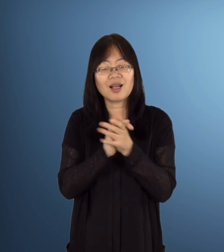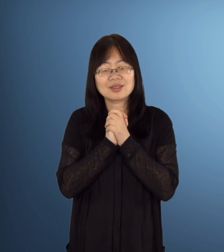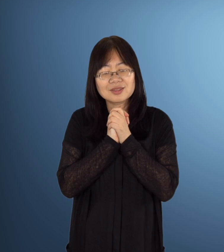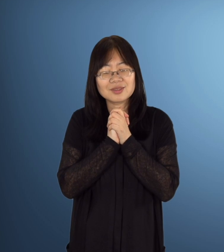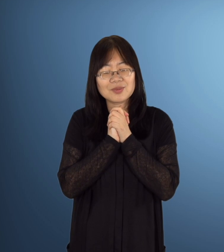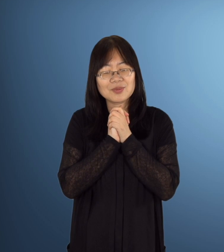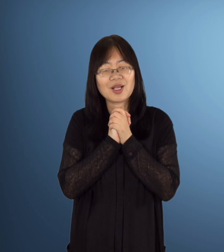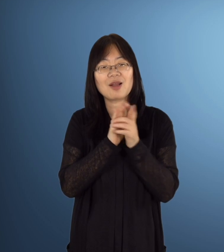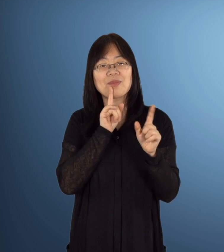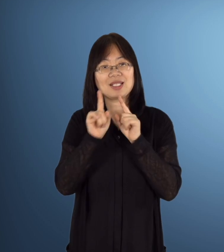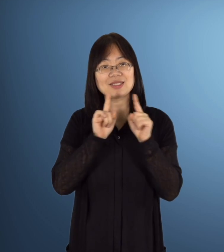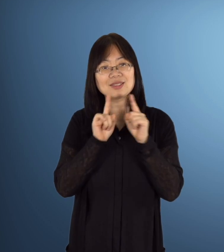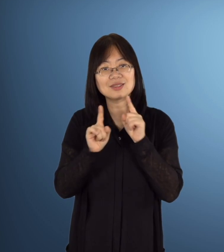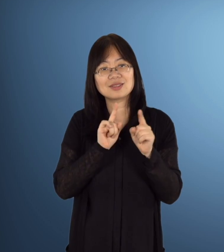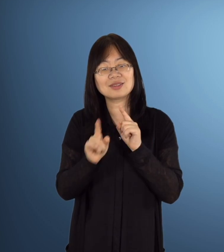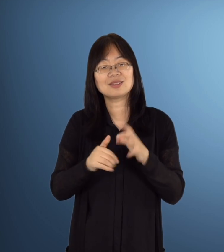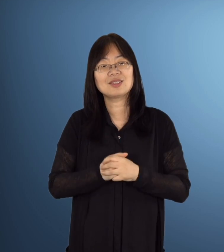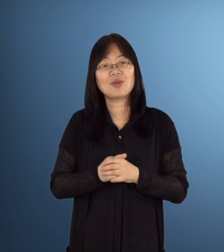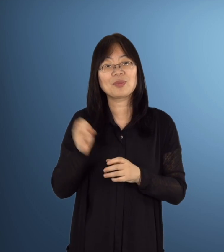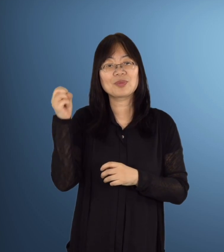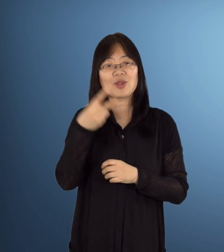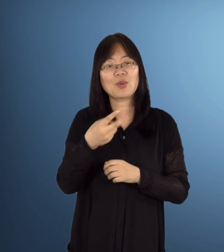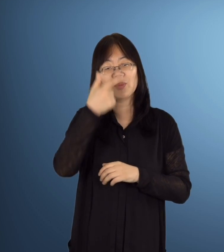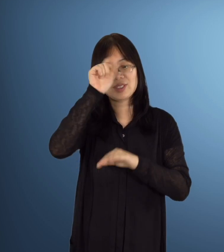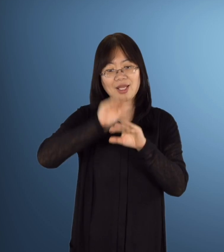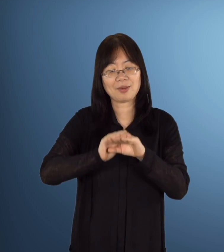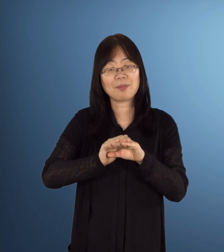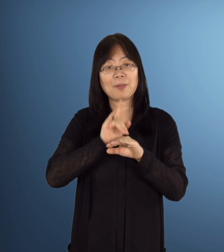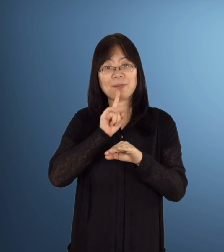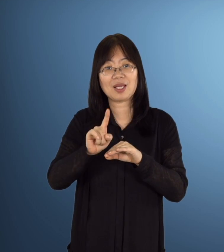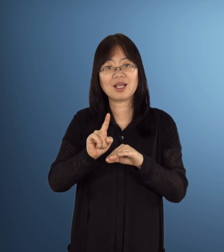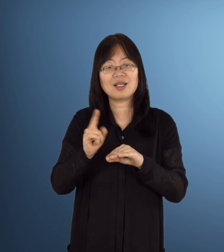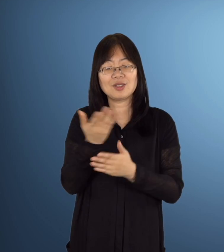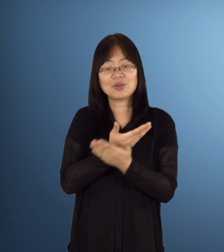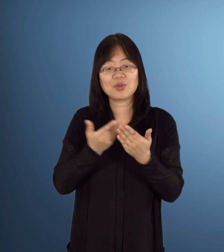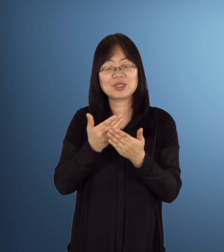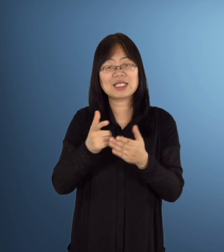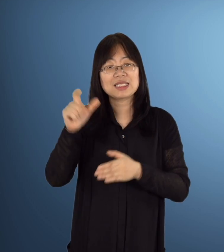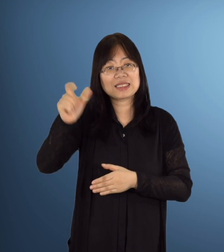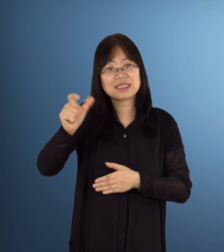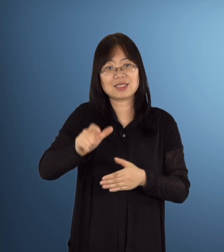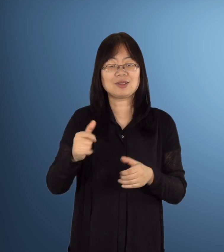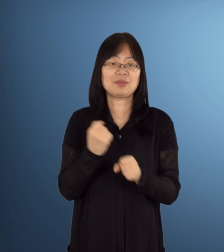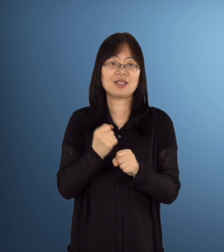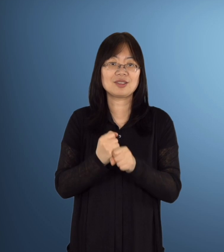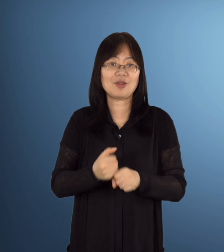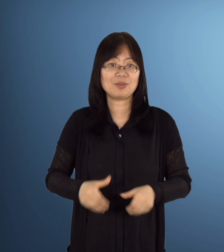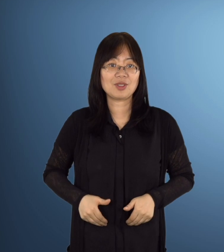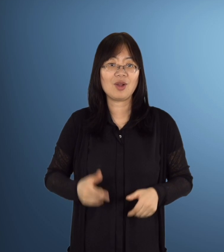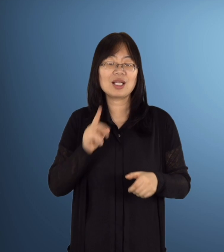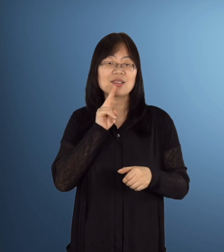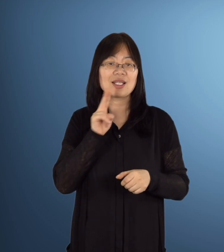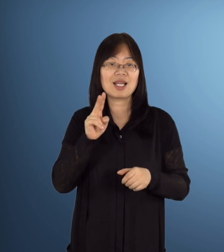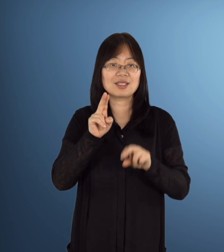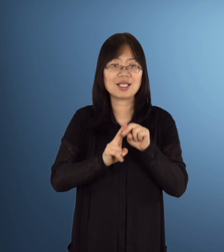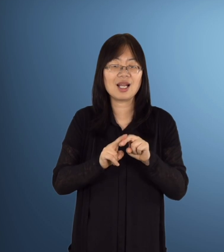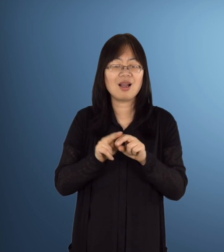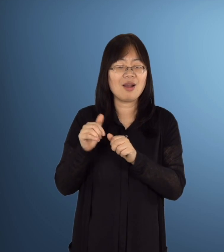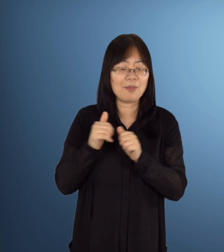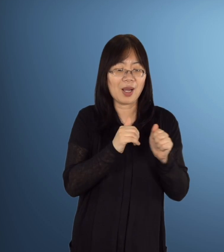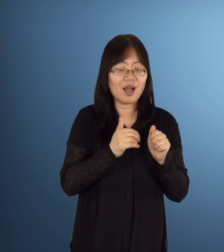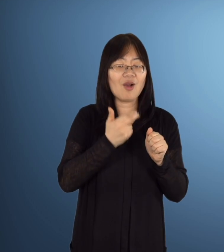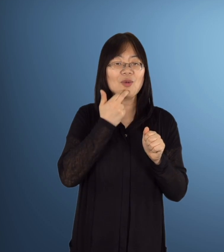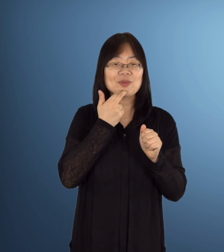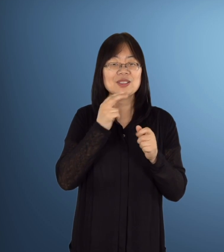기도, 말씀, 그리고 예배. 이 교제를 튼튼히 해야 돼요. 그래야 그 자리에서